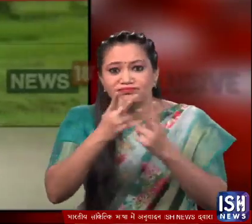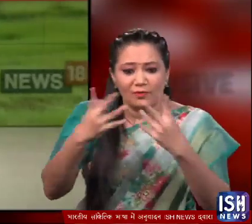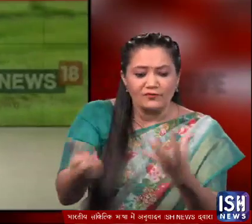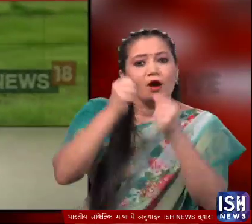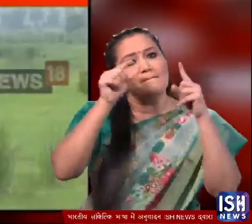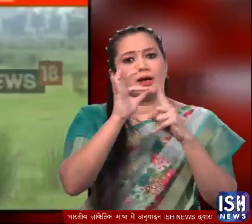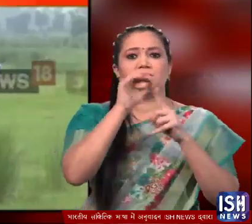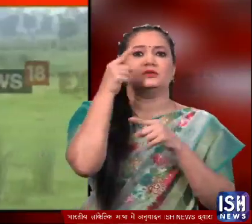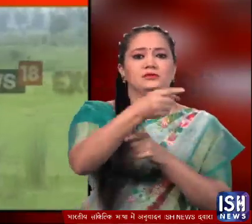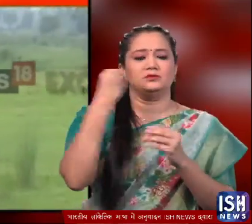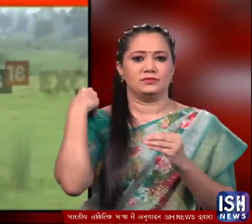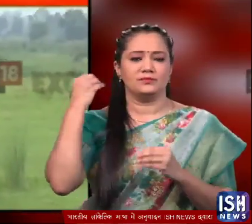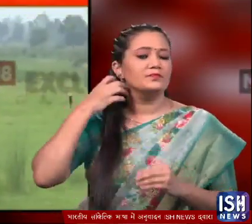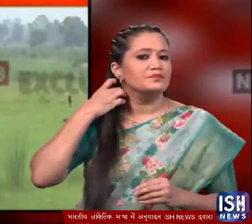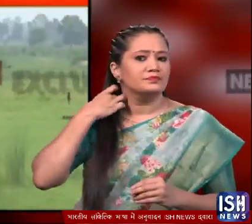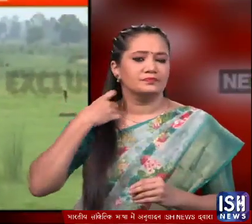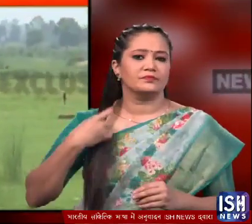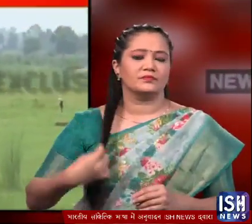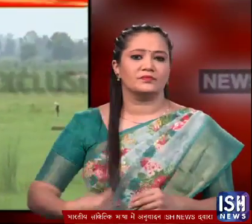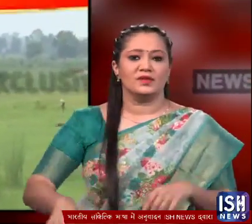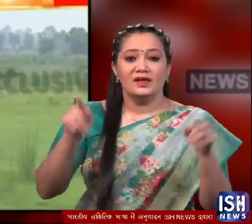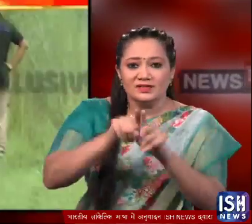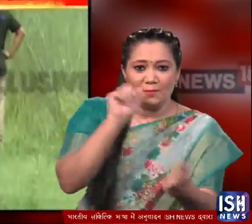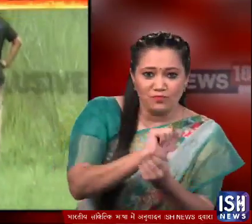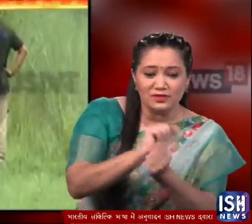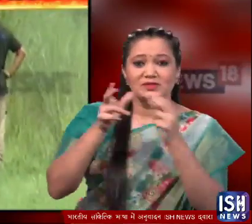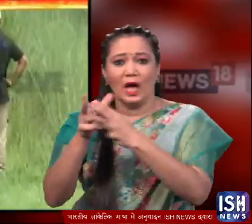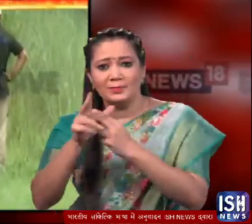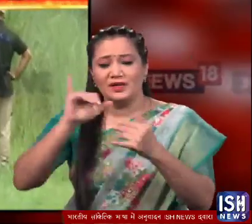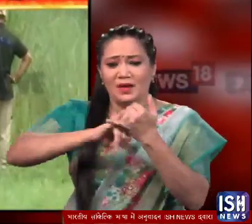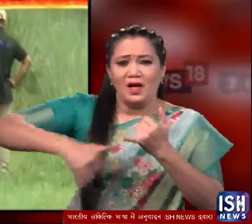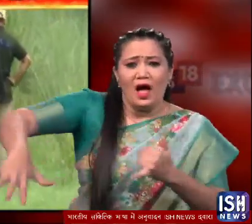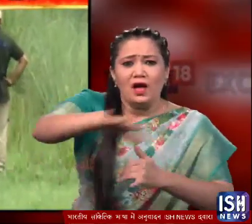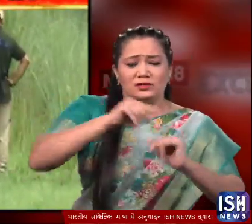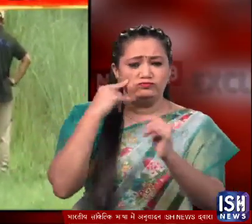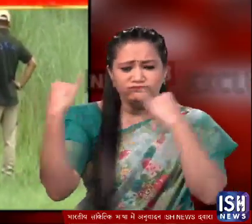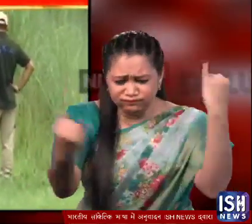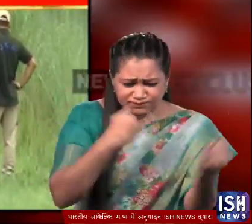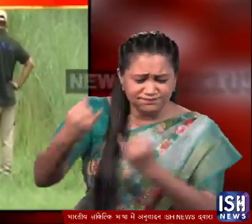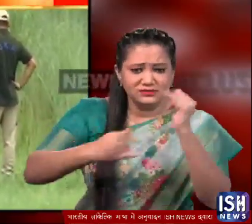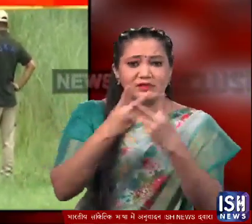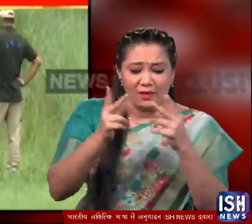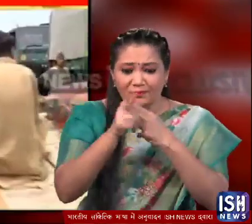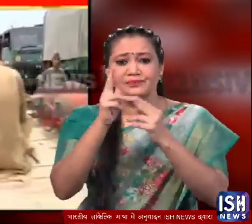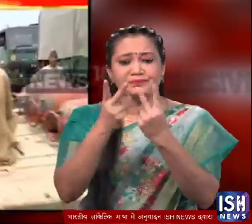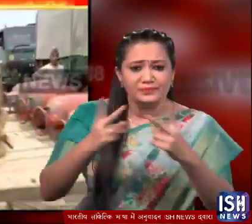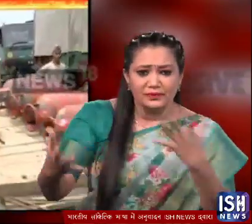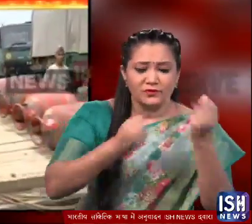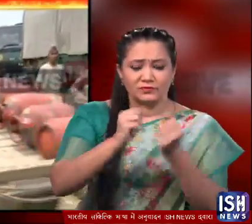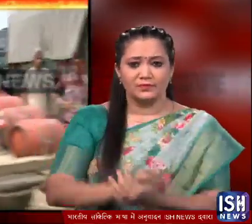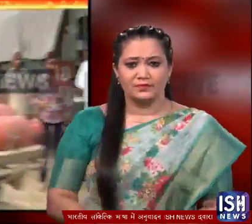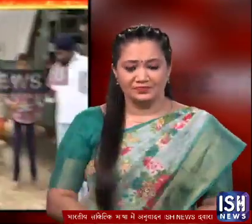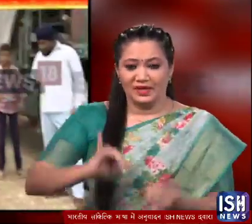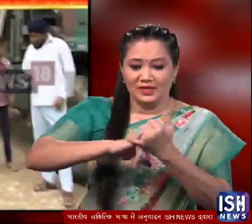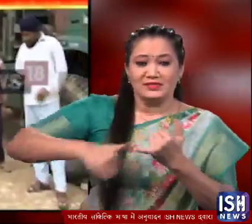की। और इसी वजह से पुलिस और सेना ने सांबा में उस जगह सर्च ऑपरेशन चलाया जहां से हथियार मिले। इस समय